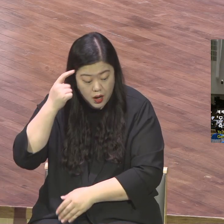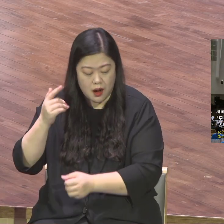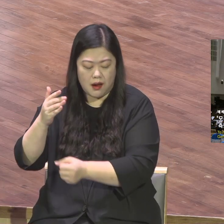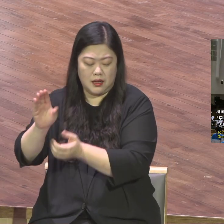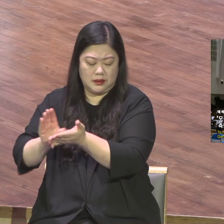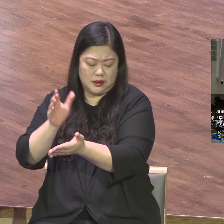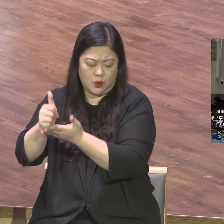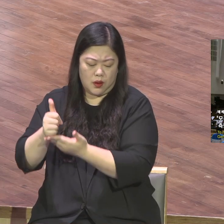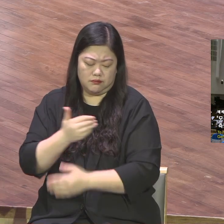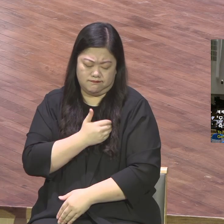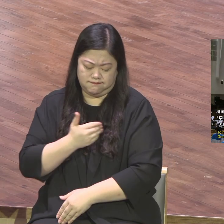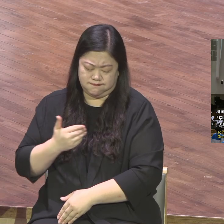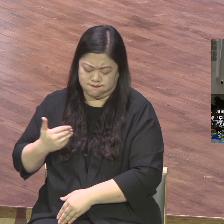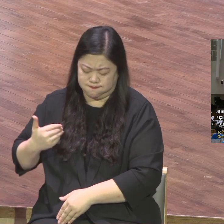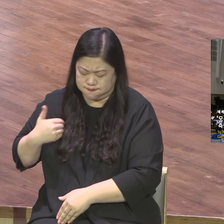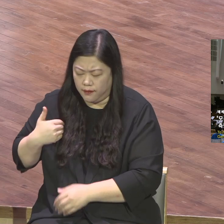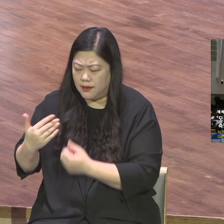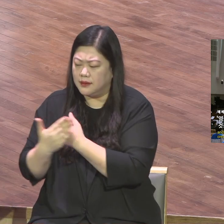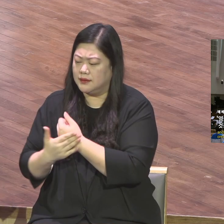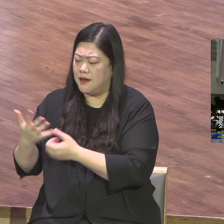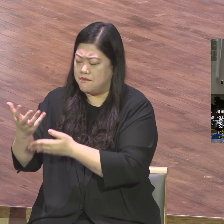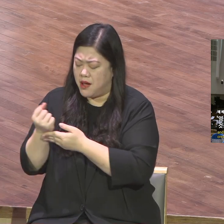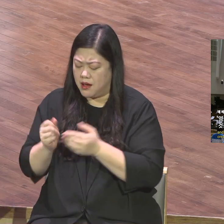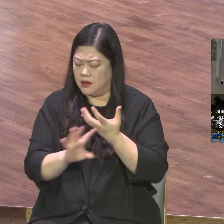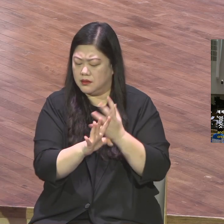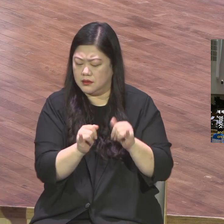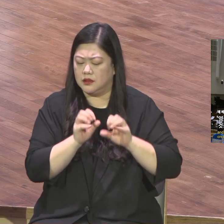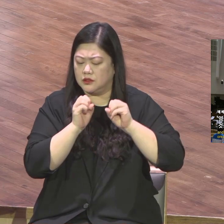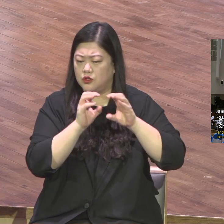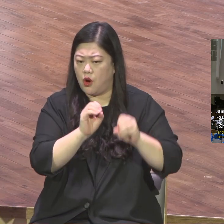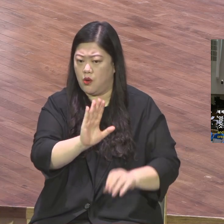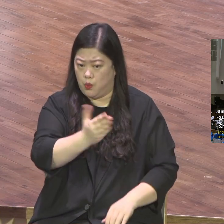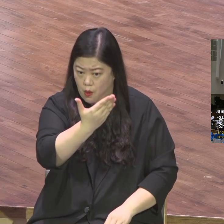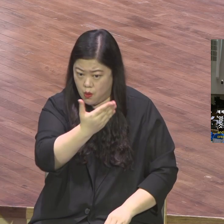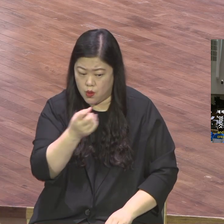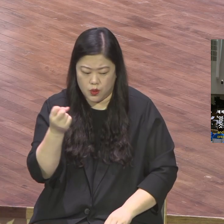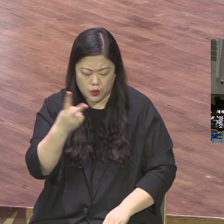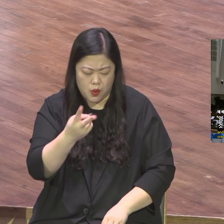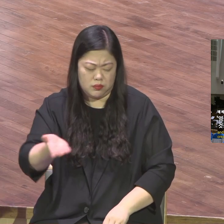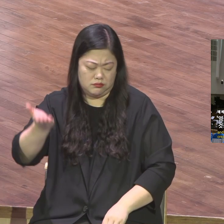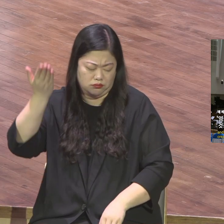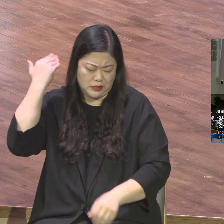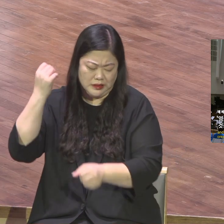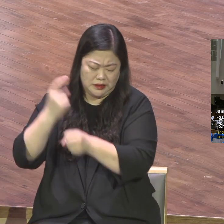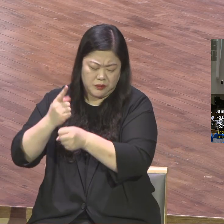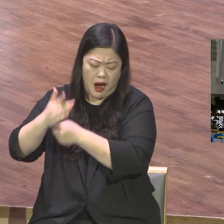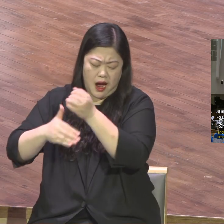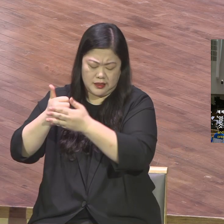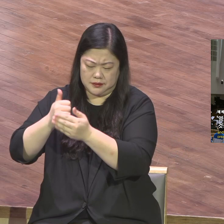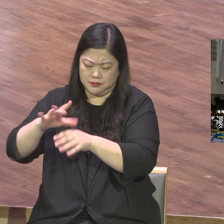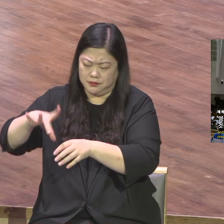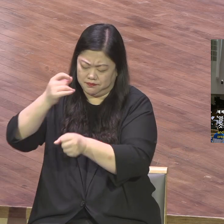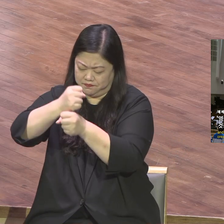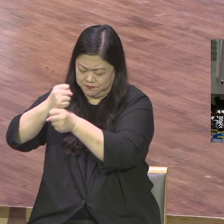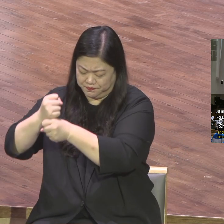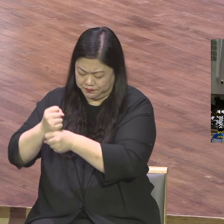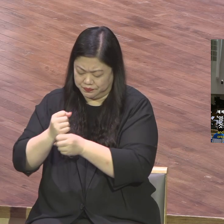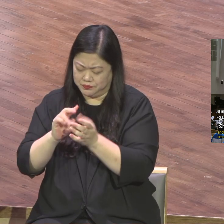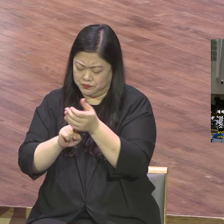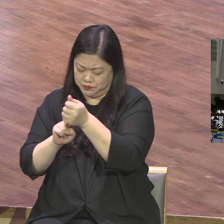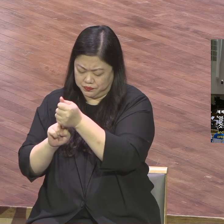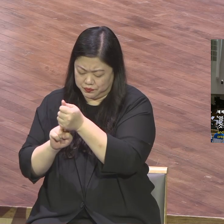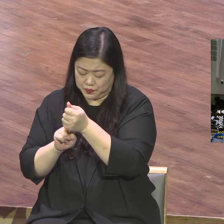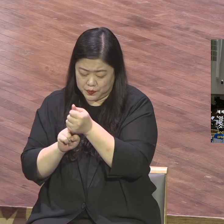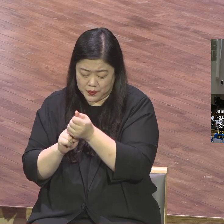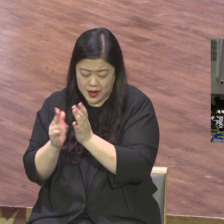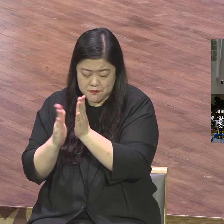그리스도의 풍성함을 이방인에게 전하게 하시고 영원부터 만물을 창조하신 하나님 속에 감추어졌던